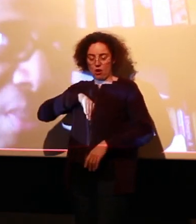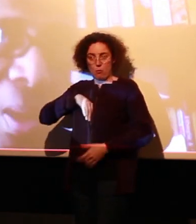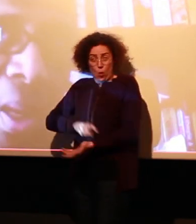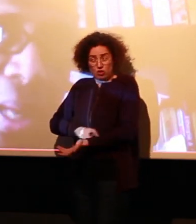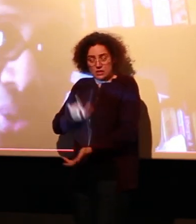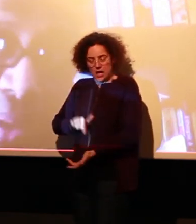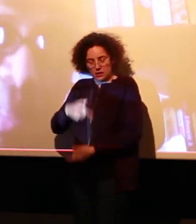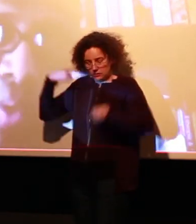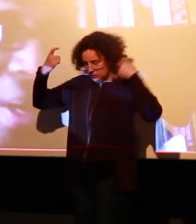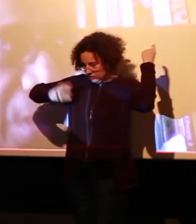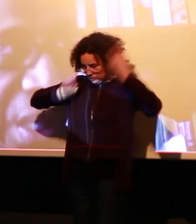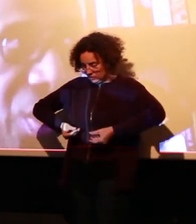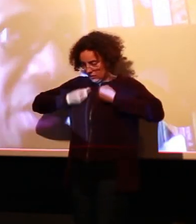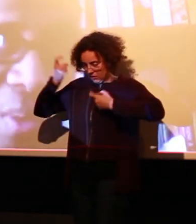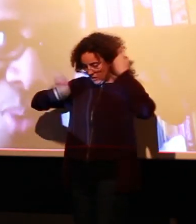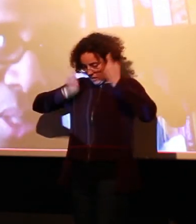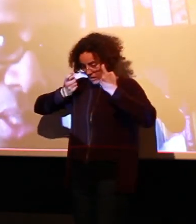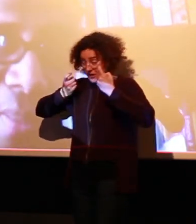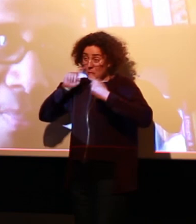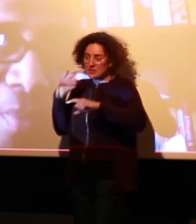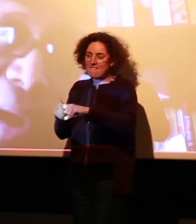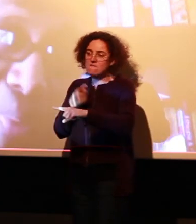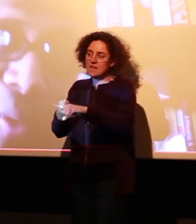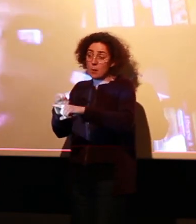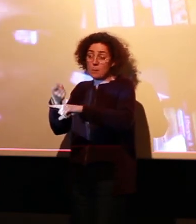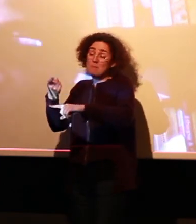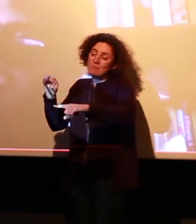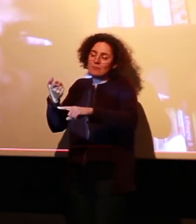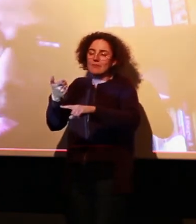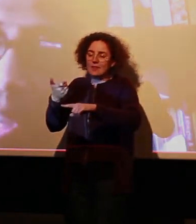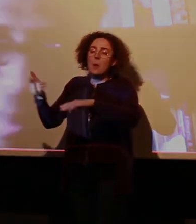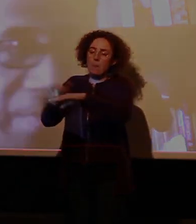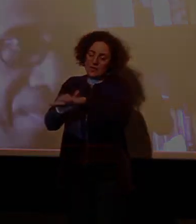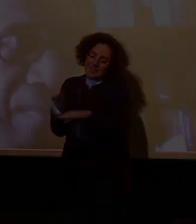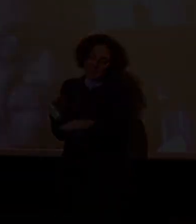est un film d'amour et est aussi un film politique. Voilà pourquoi ce film possède rien.